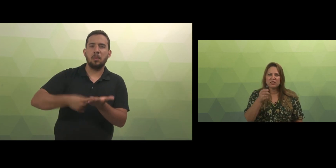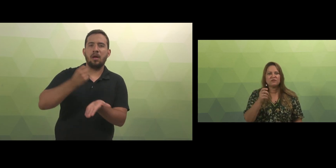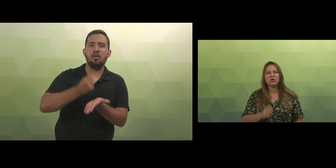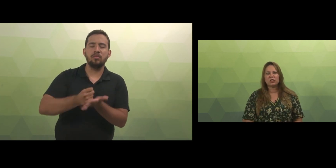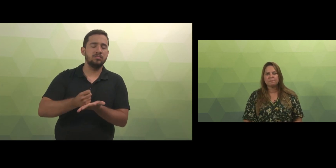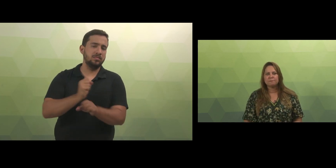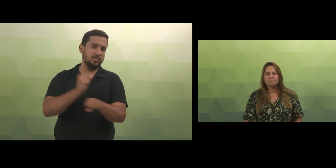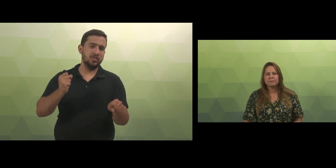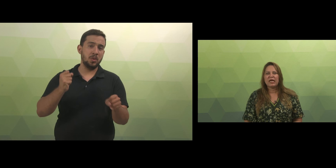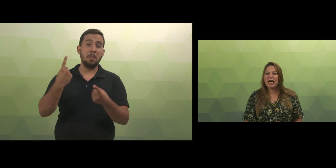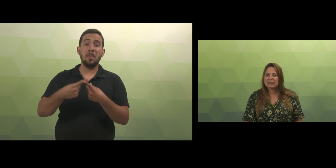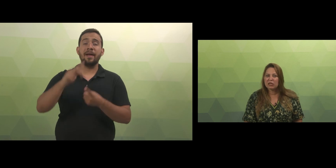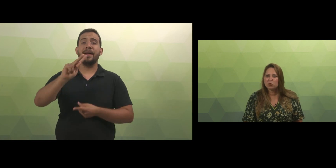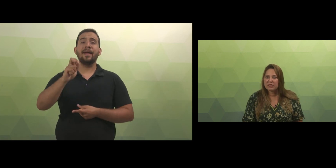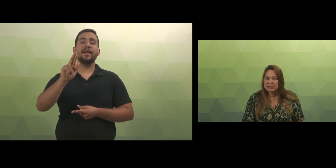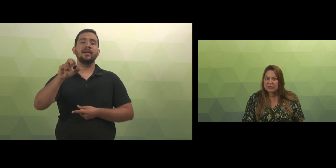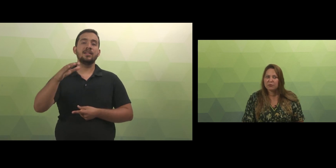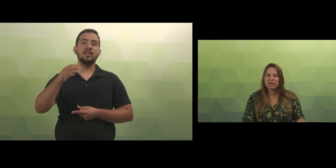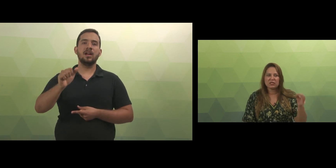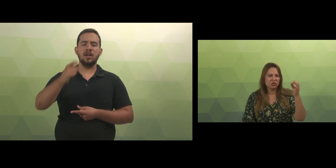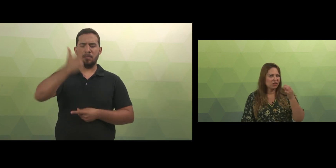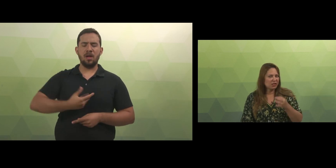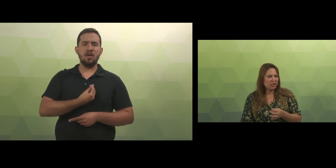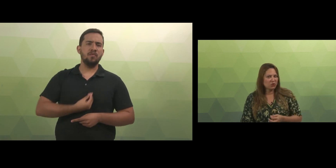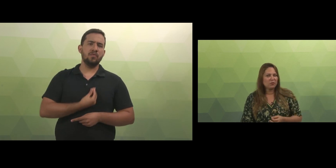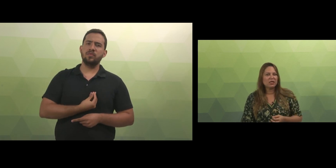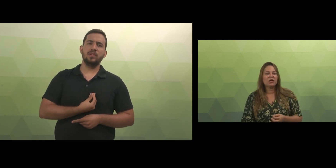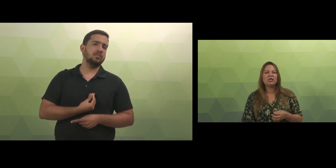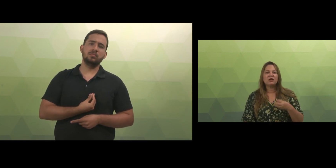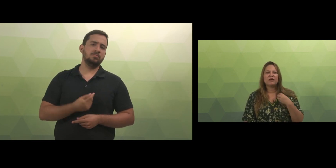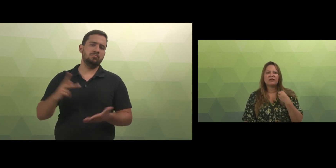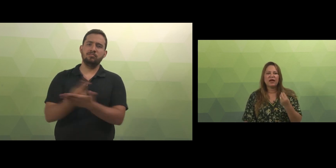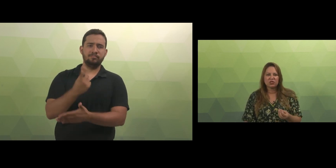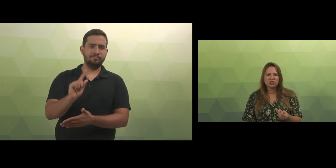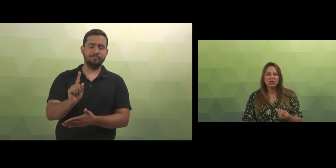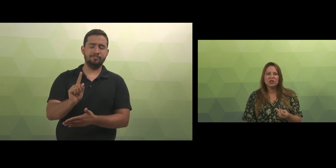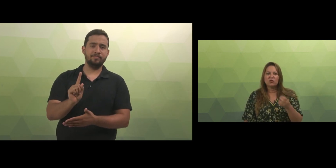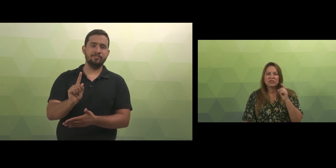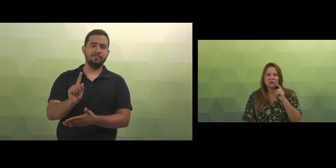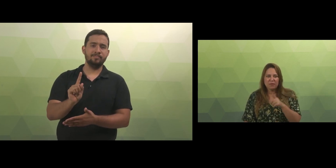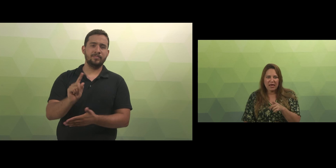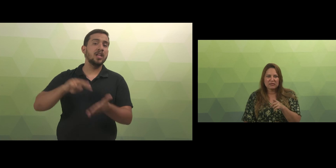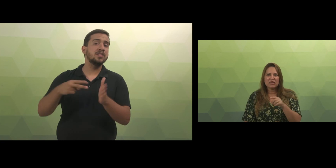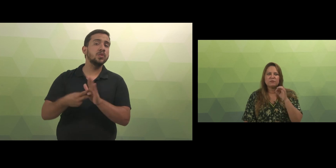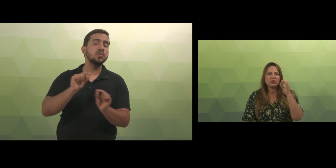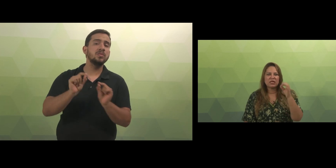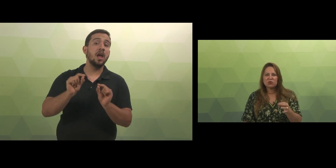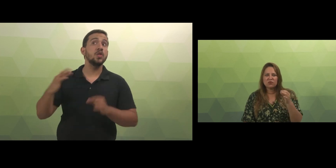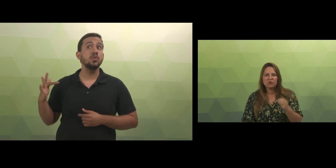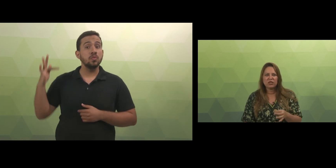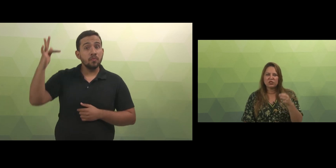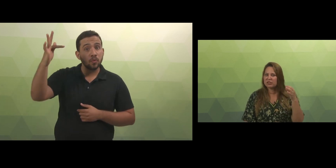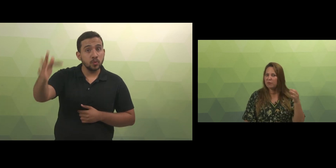vivos eles forem. Em razão do princípio da dignidade humana e liberdade, os seus pais, eles